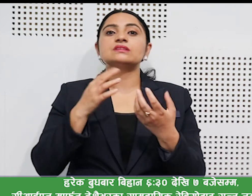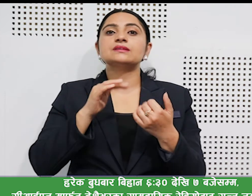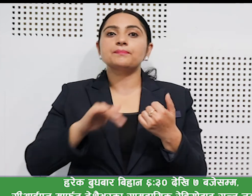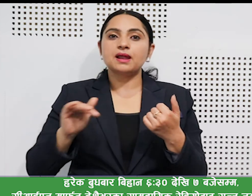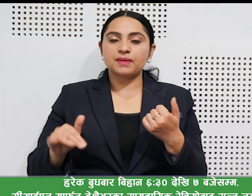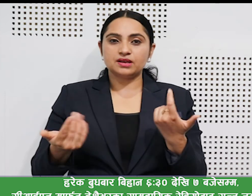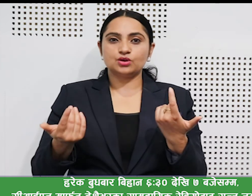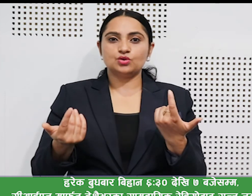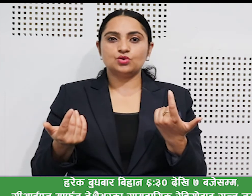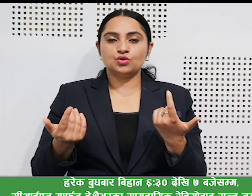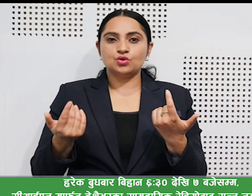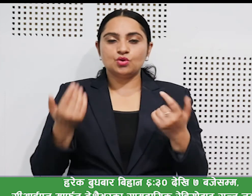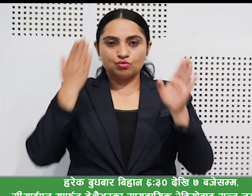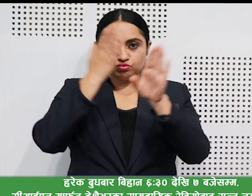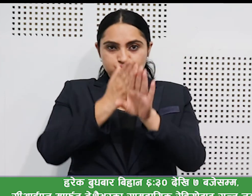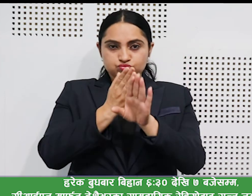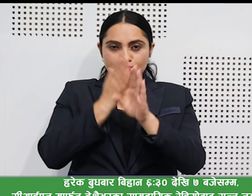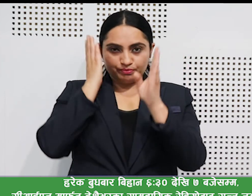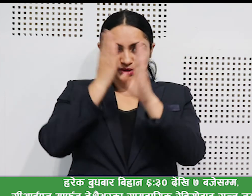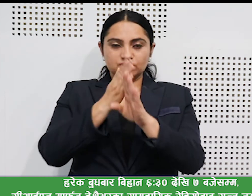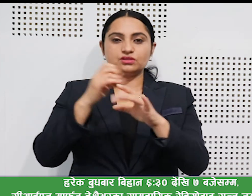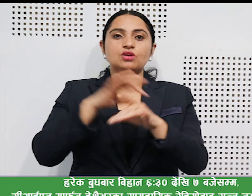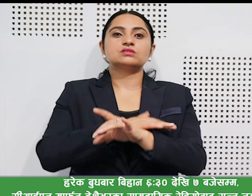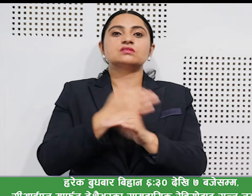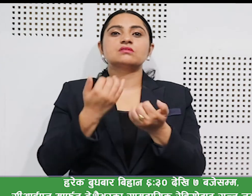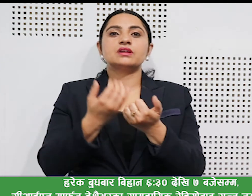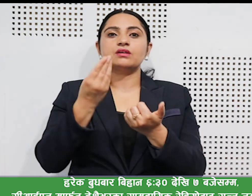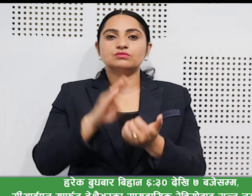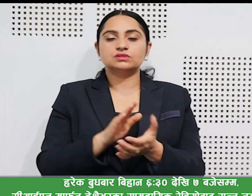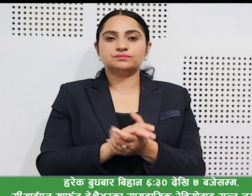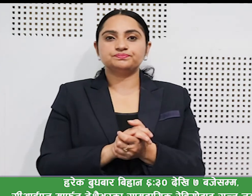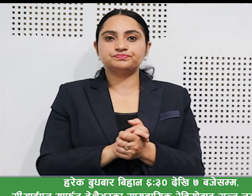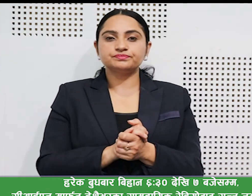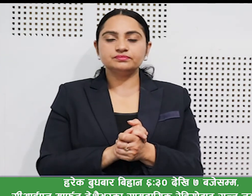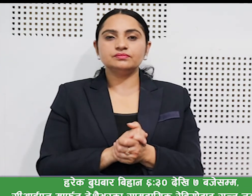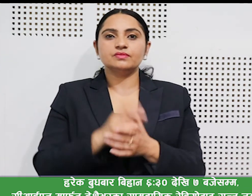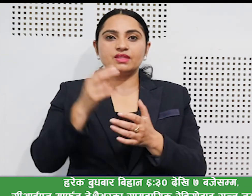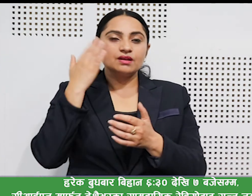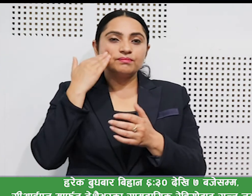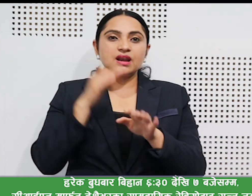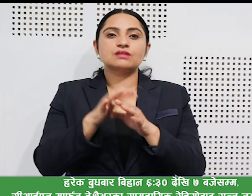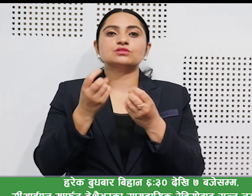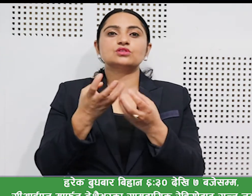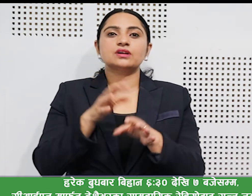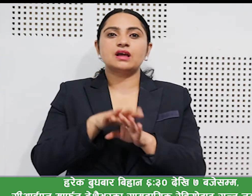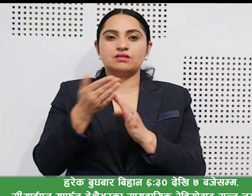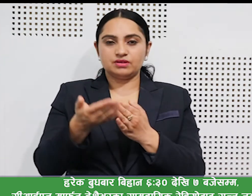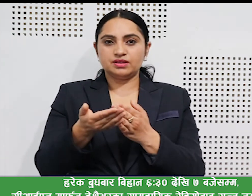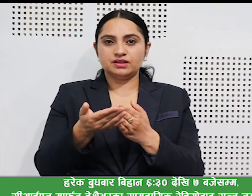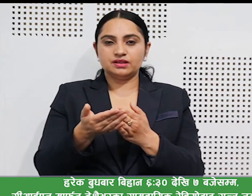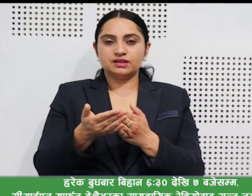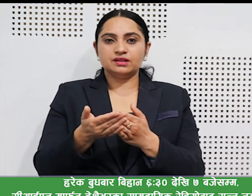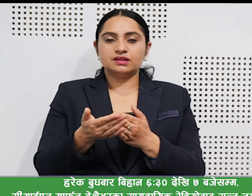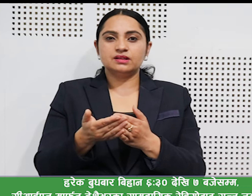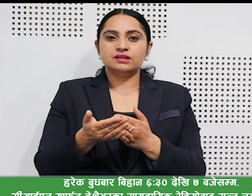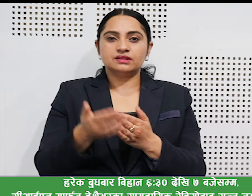महिलाहरू प्रत्यक्ष रूपले प्रभावित हुन्छन्, त्यसपछि त्यसको प्रत्यक्ष प्रभावित हुने महिलाहरूको सङ्ख्याहरूलाई चाहिँ निदान गर्ने। त्यो